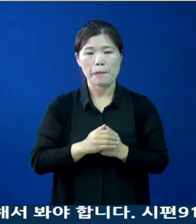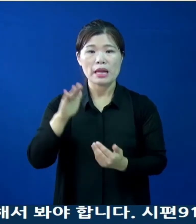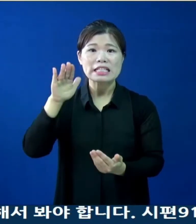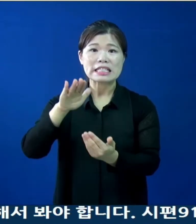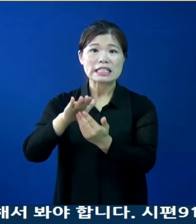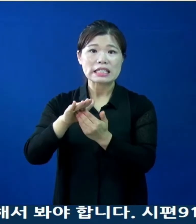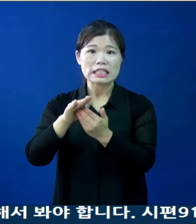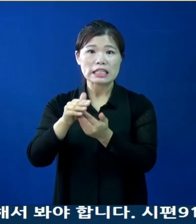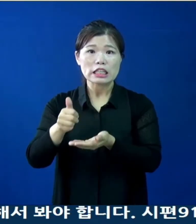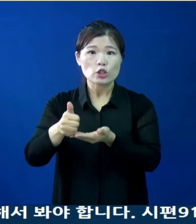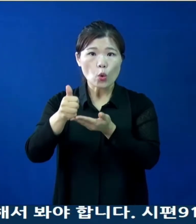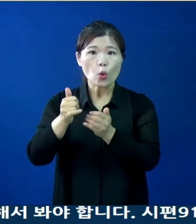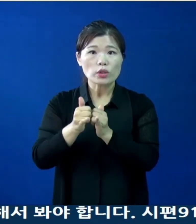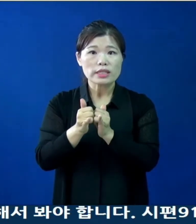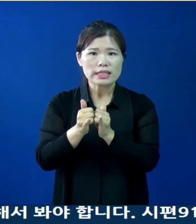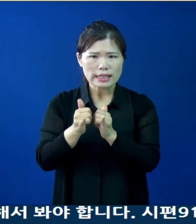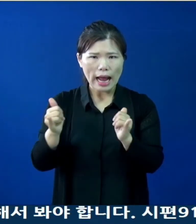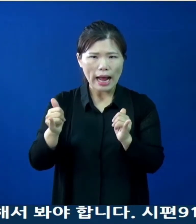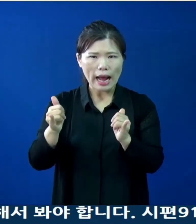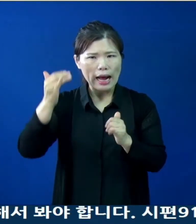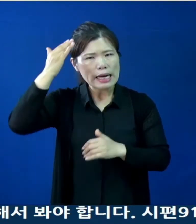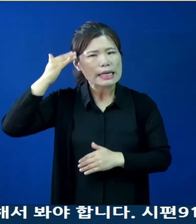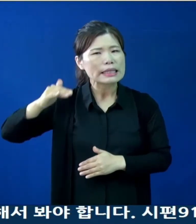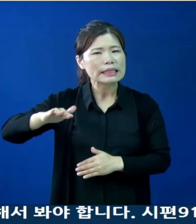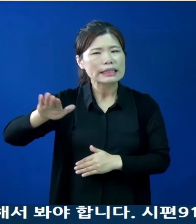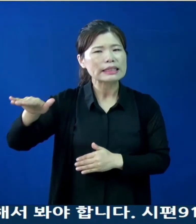지존자의 그늘 아래,